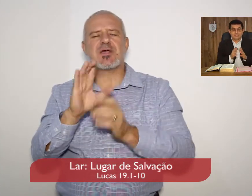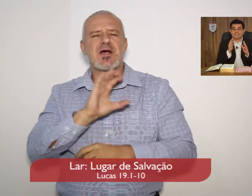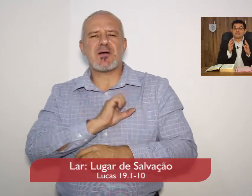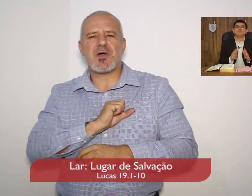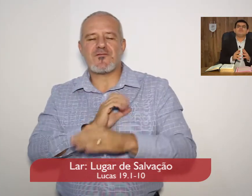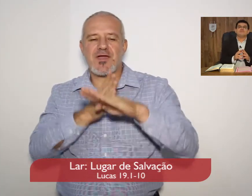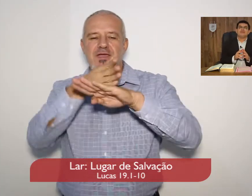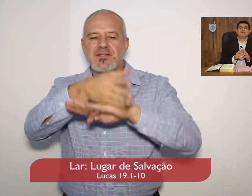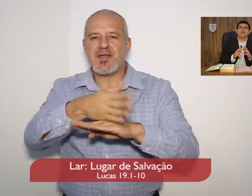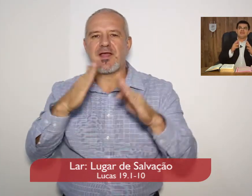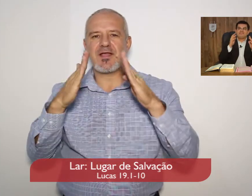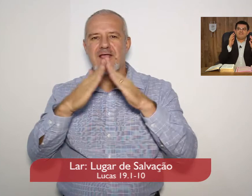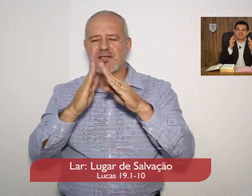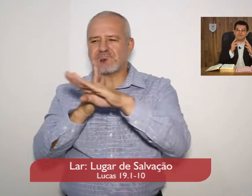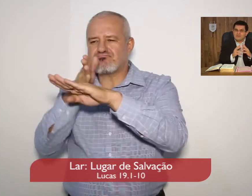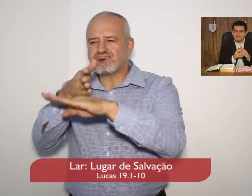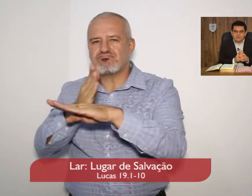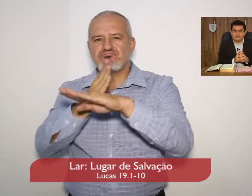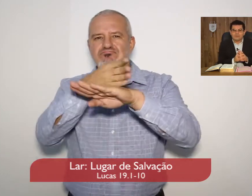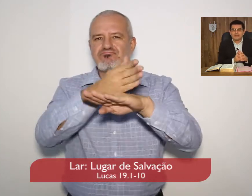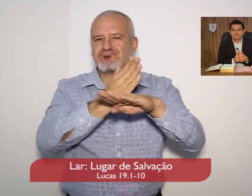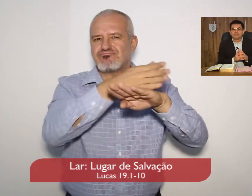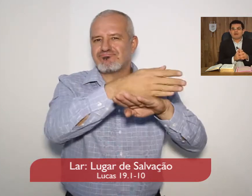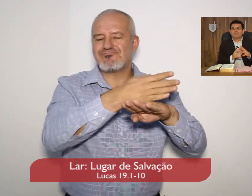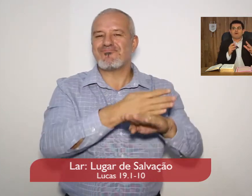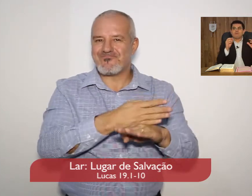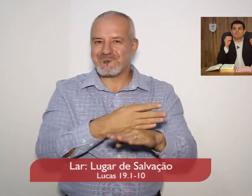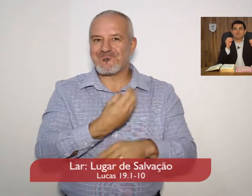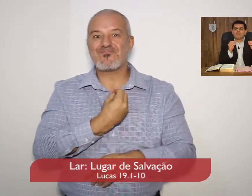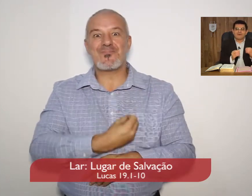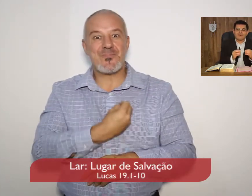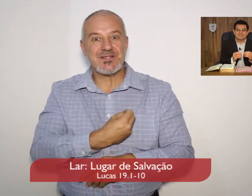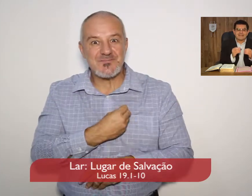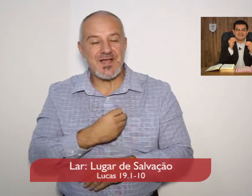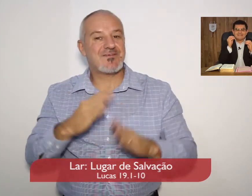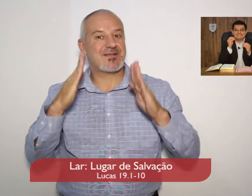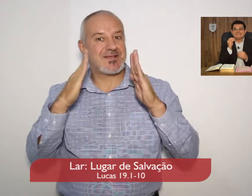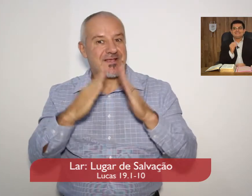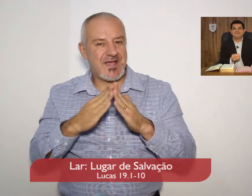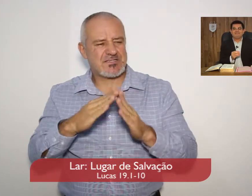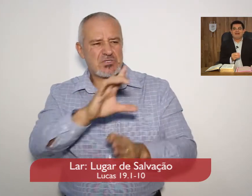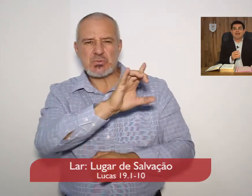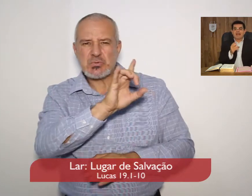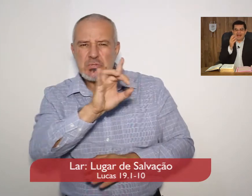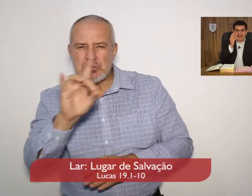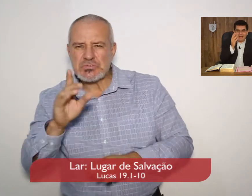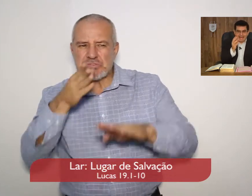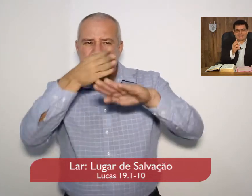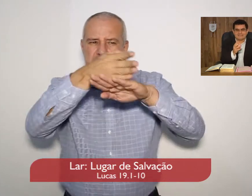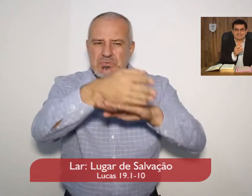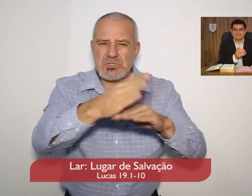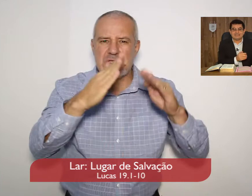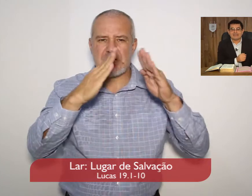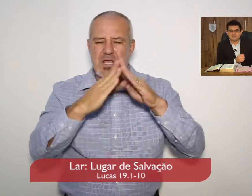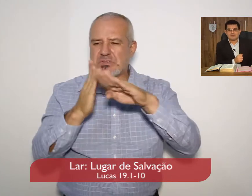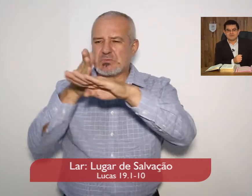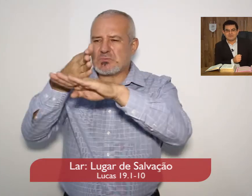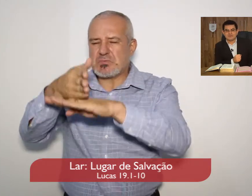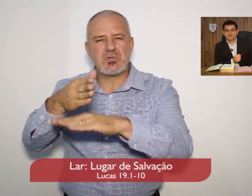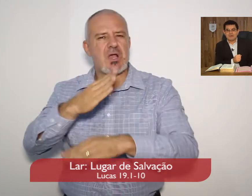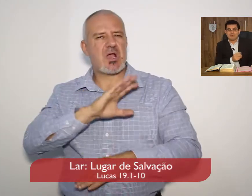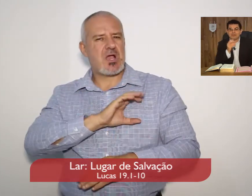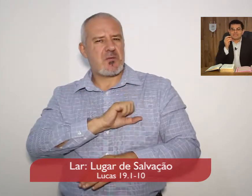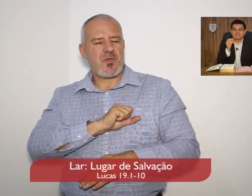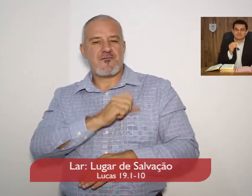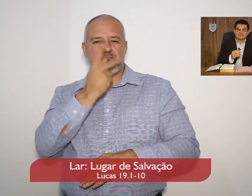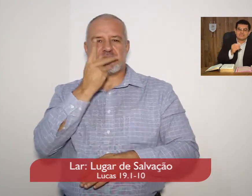pessoas. Jesus, ele frequentou de uma forma poderosa e incisiva a casa das